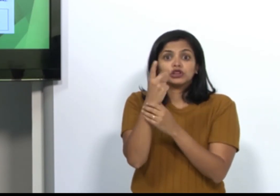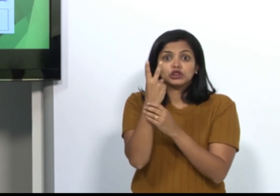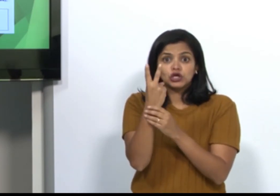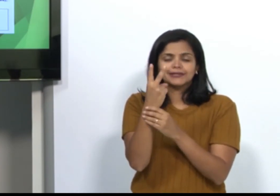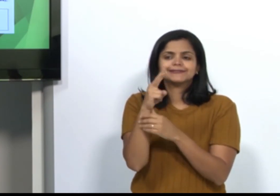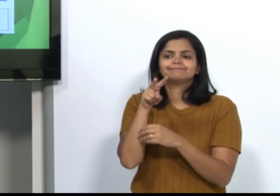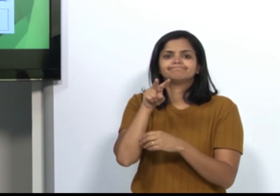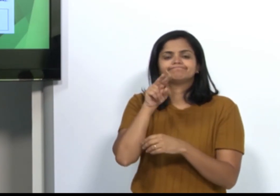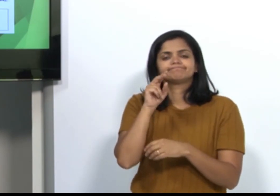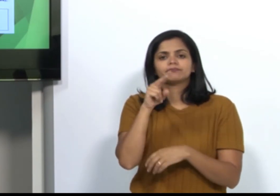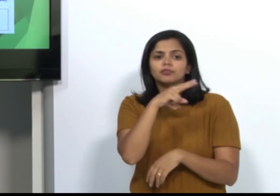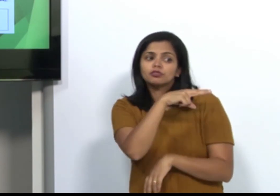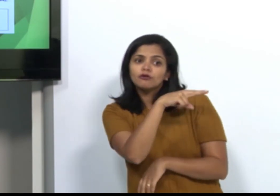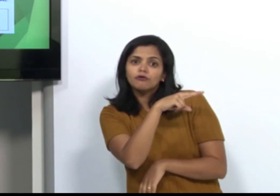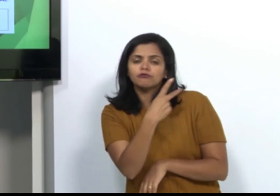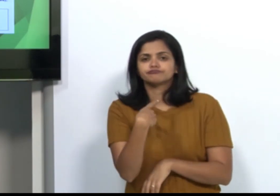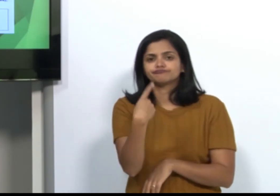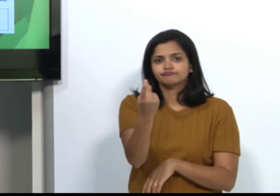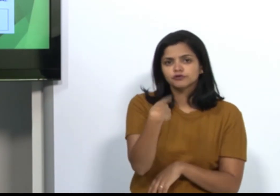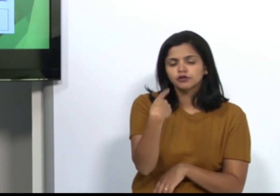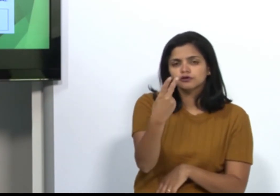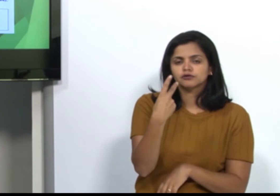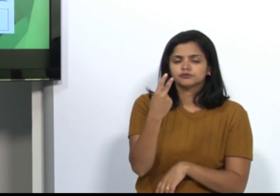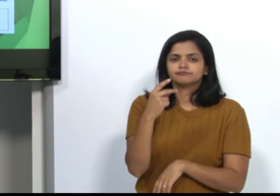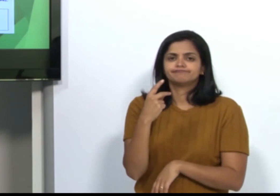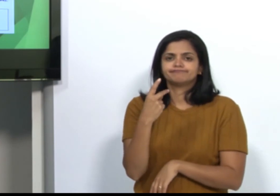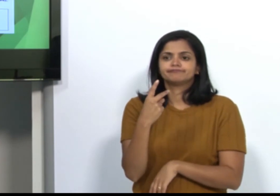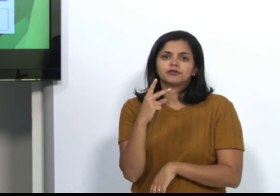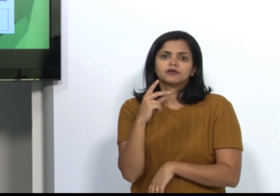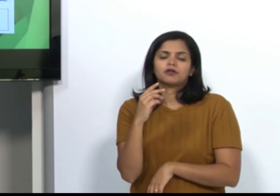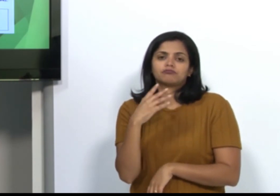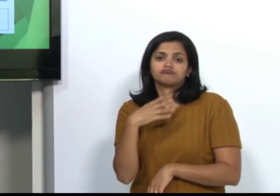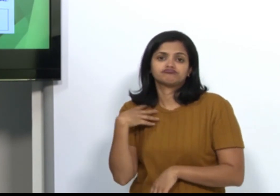apontação. IX2, eles dois, nós dois.